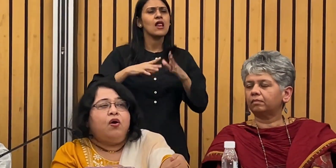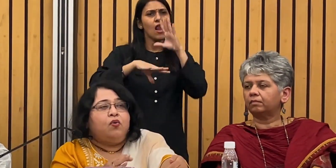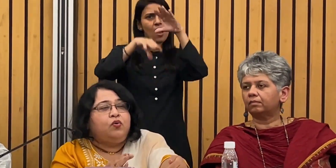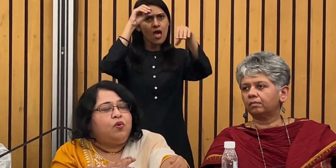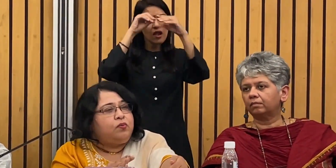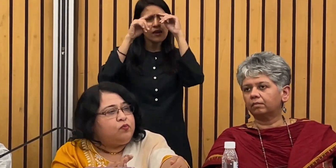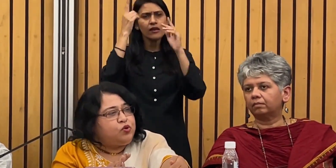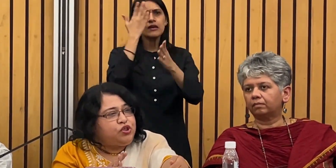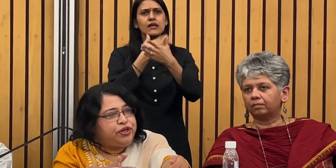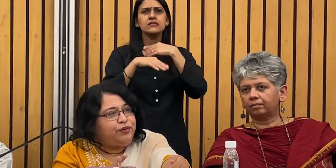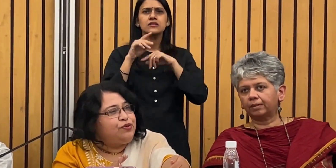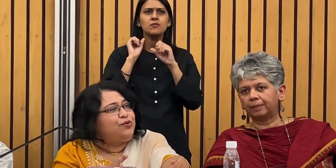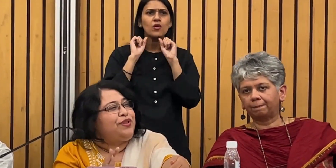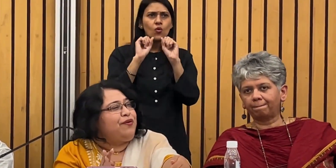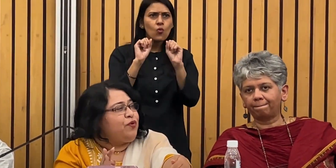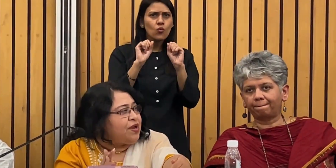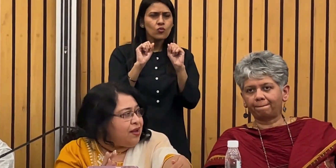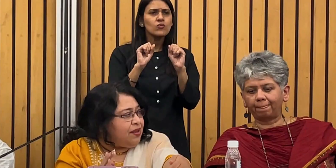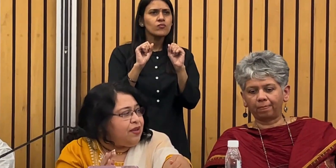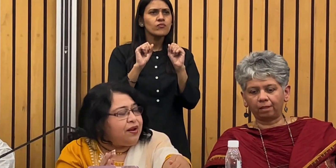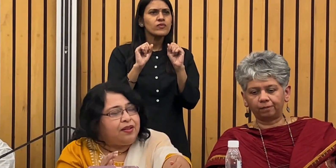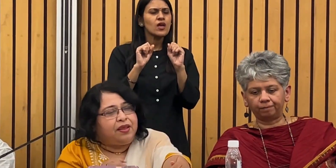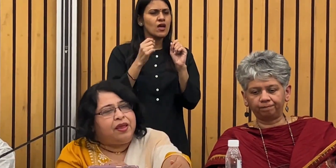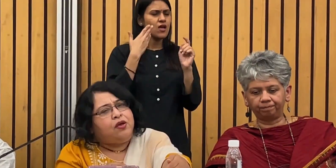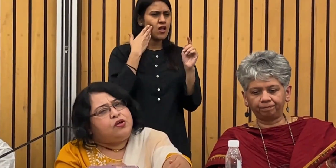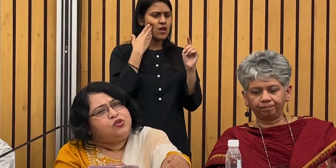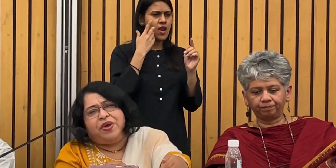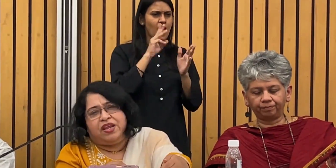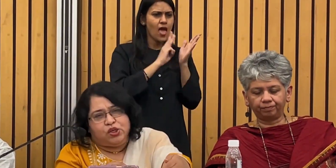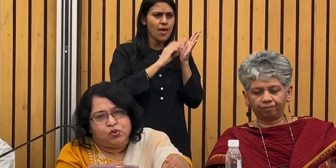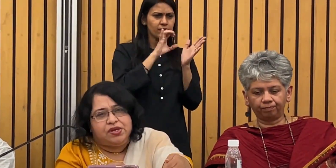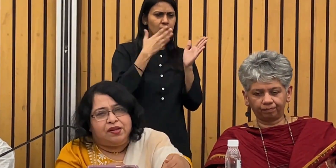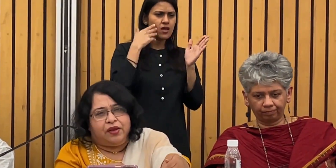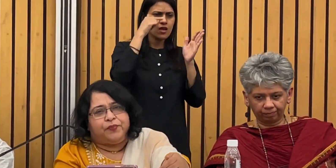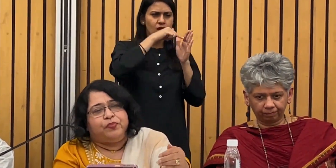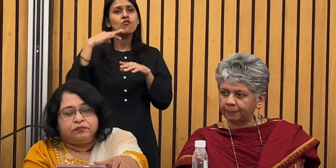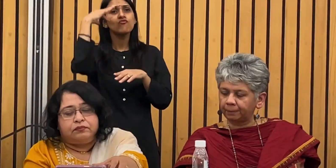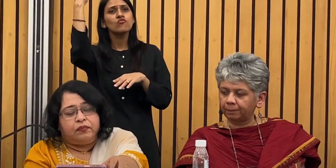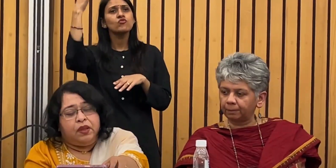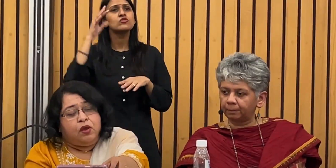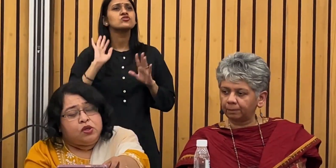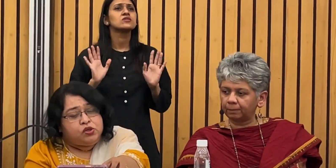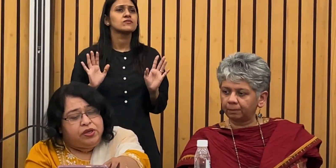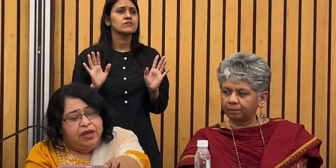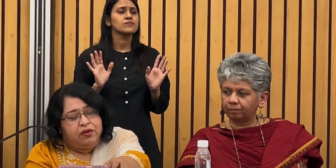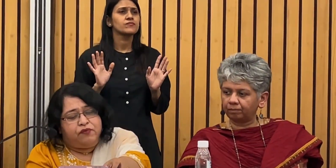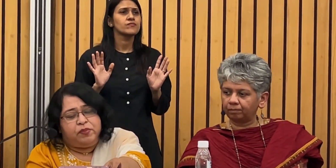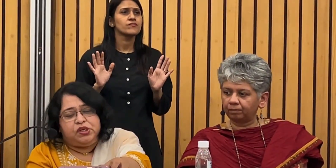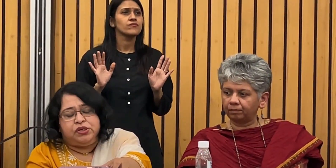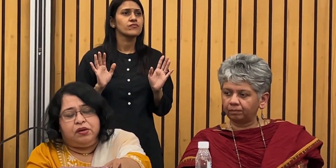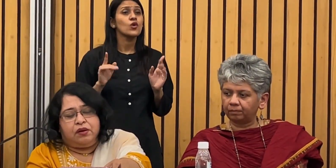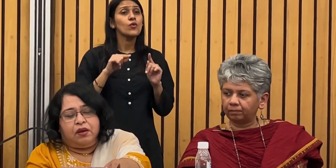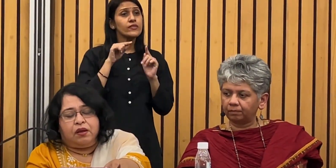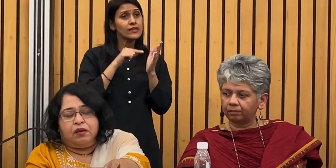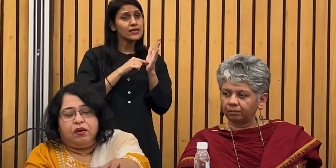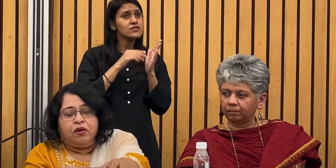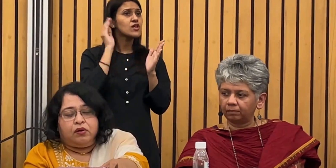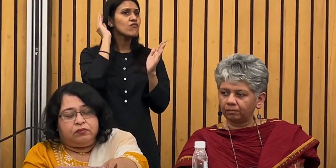डिसेबिलिटीज, उनको वो जो शेड्यूल्स होते हैं वो याद नहीं रहते हैं. सो मैनी इश्यूज आर देयर. सो ये